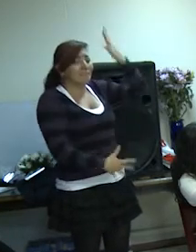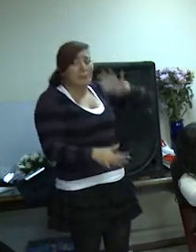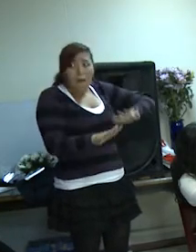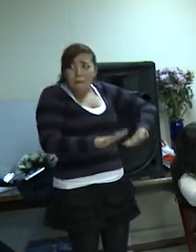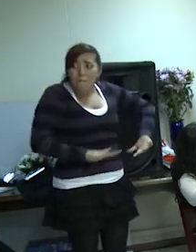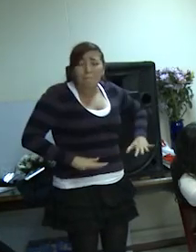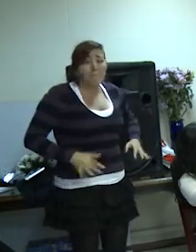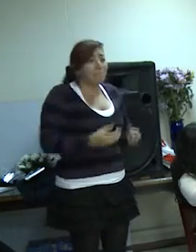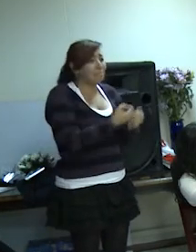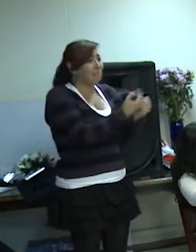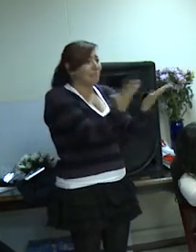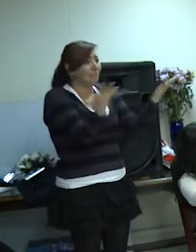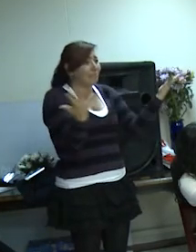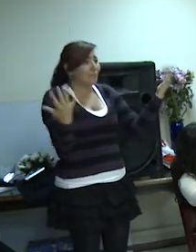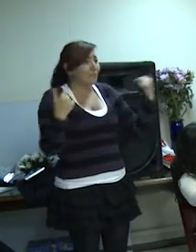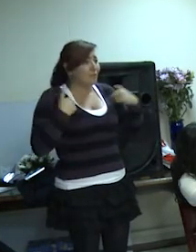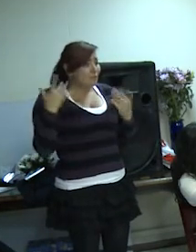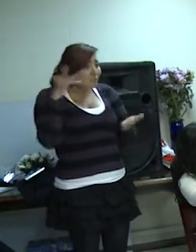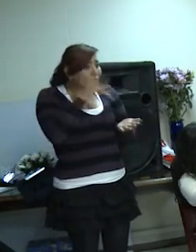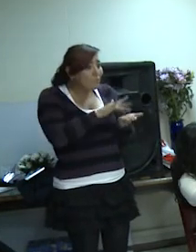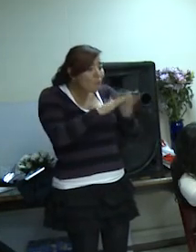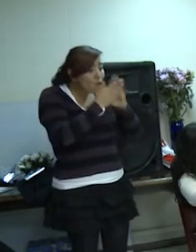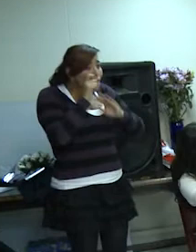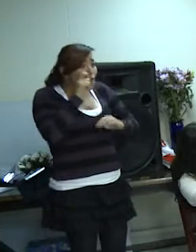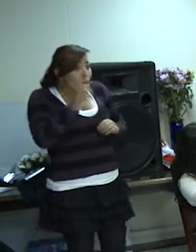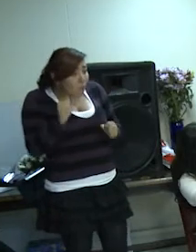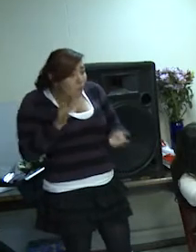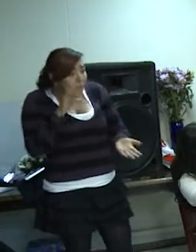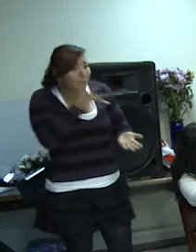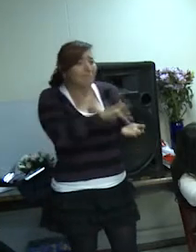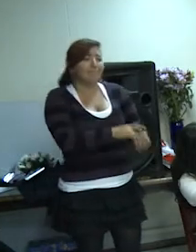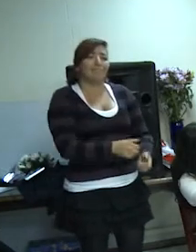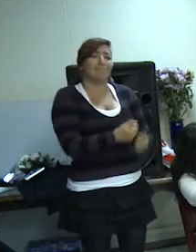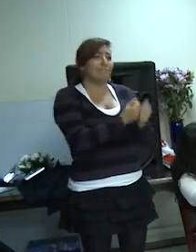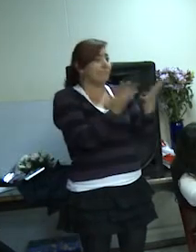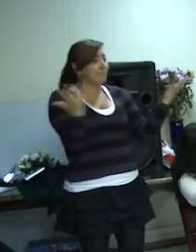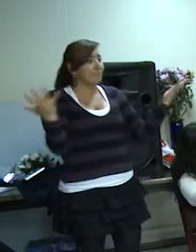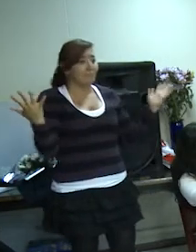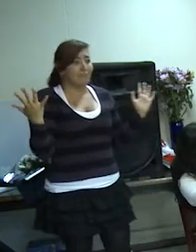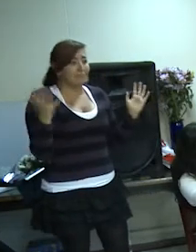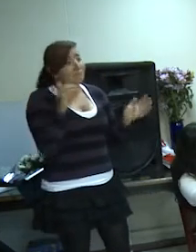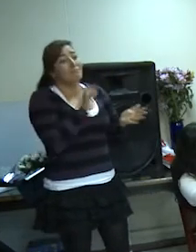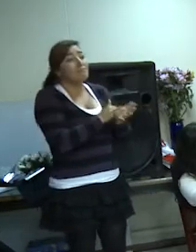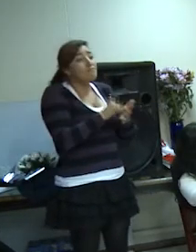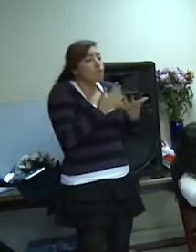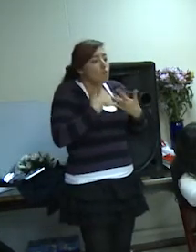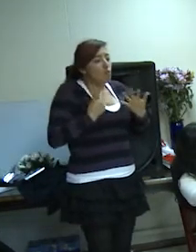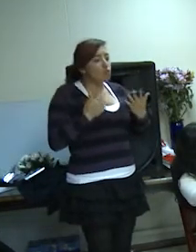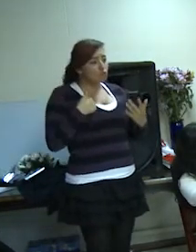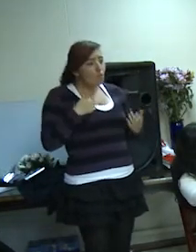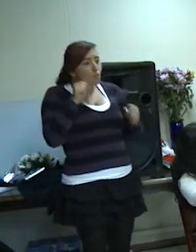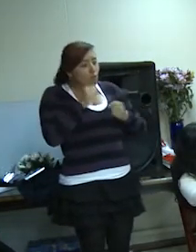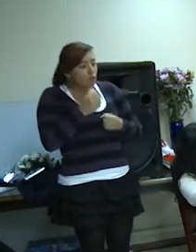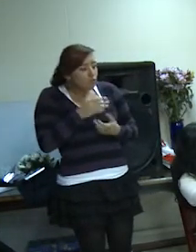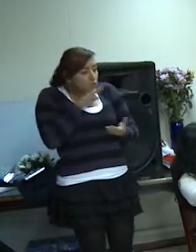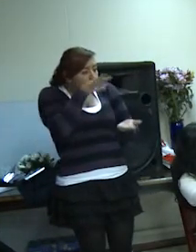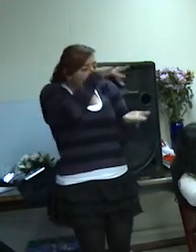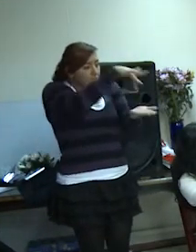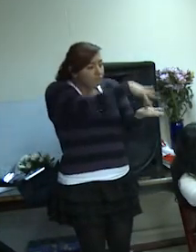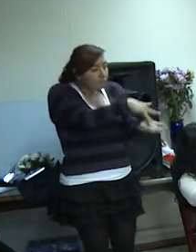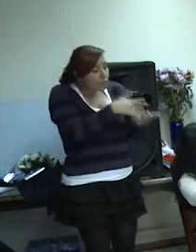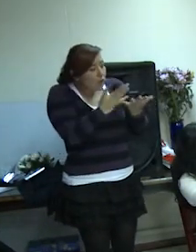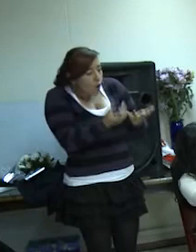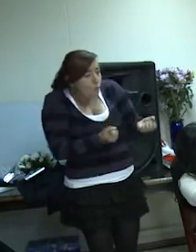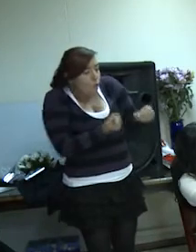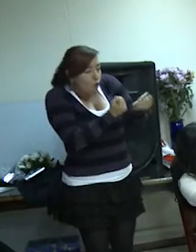espacios en los que nosotros podríamos estar y los espacios desde donde nosotros podríamos abordar, digamos,